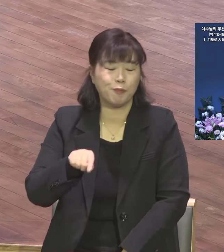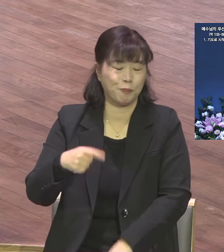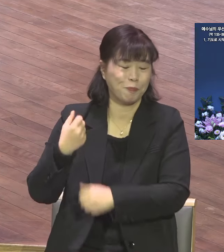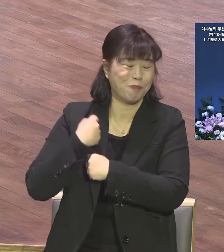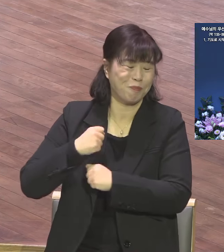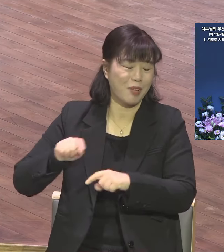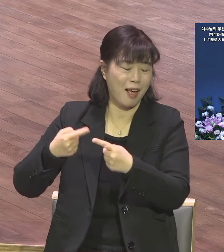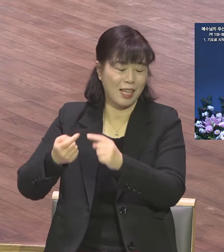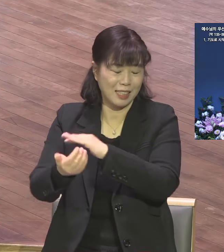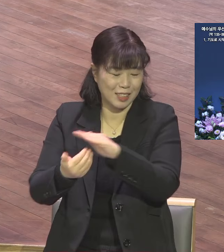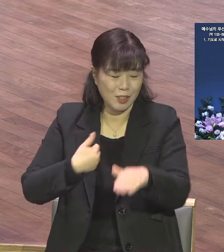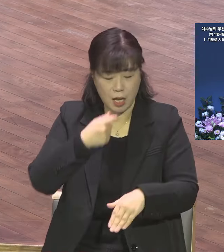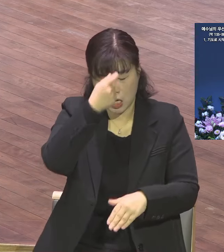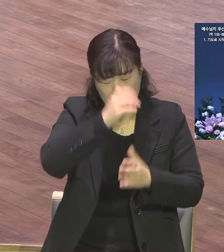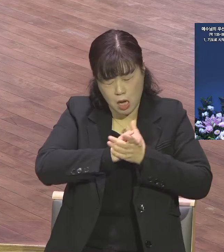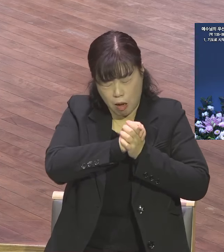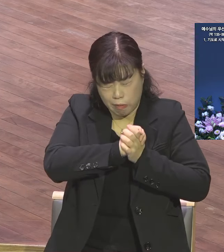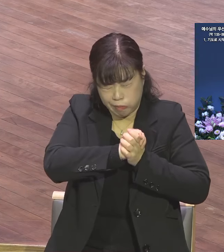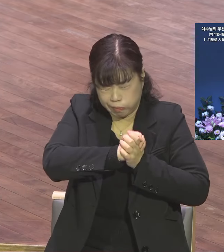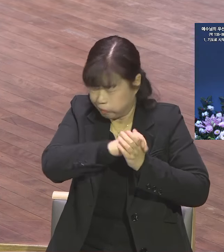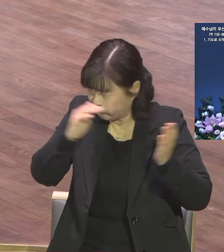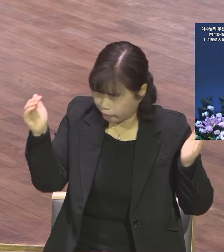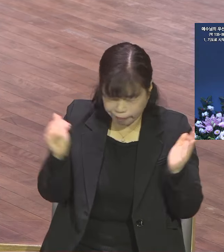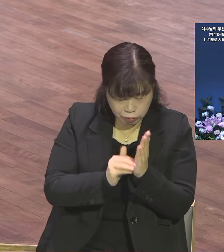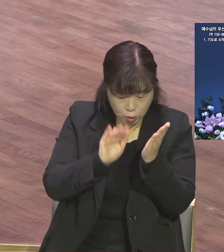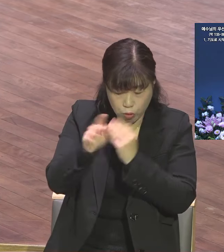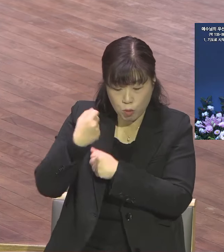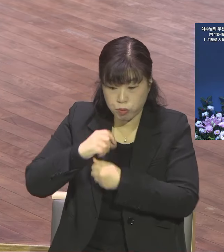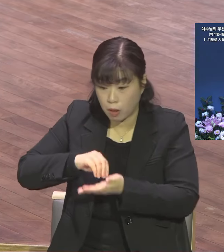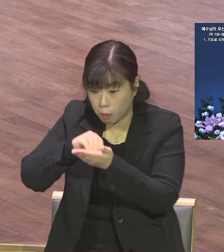어머니하고 저하고만 철학기도 했어요. 기도하서 아무도 없었어요.